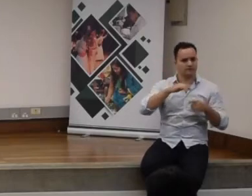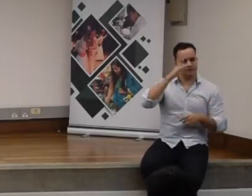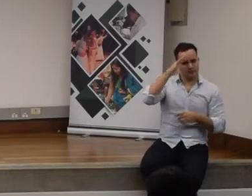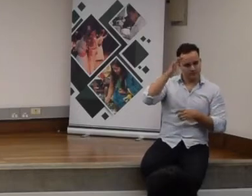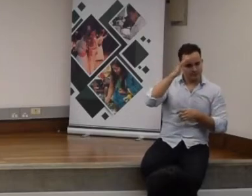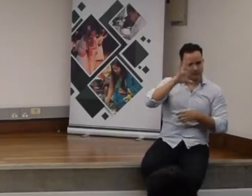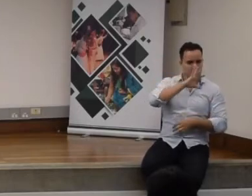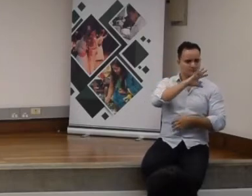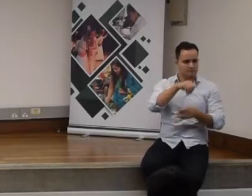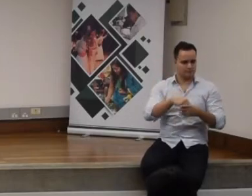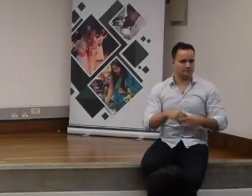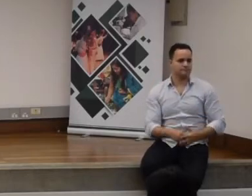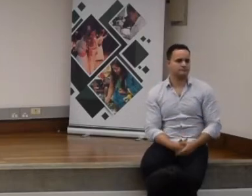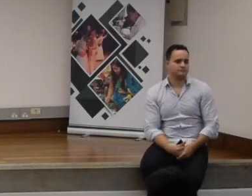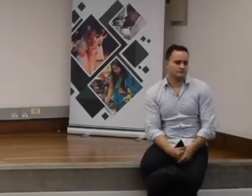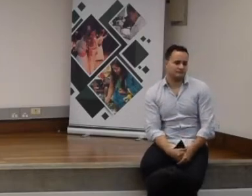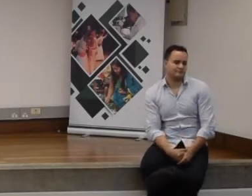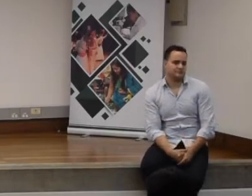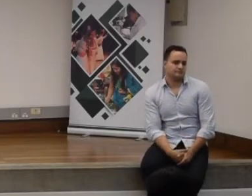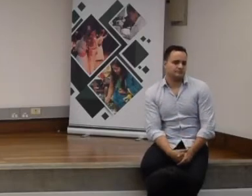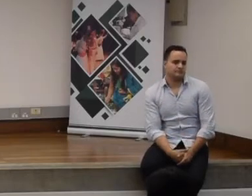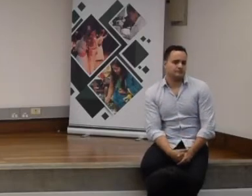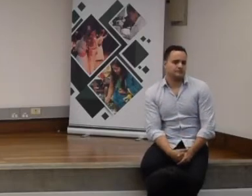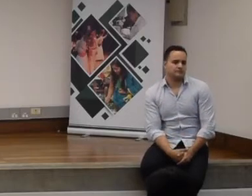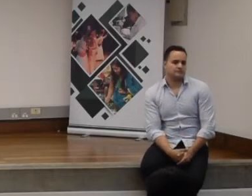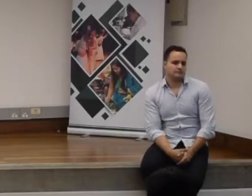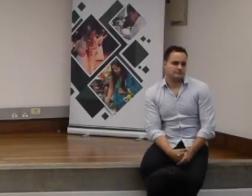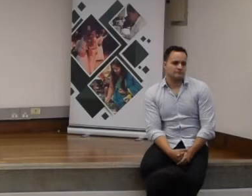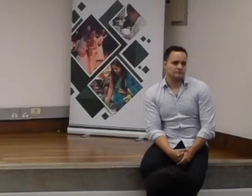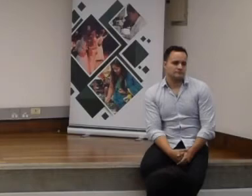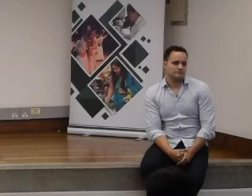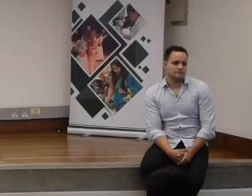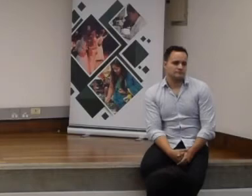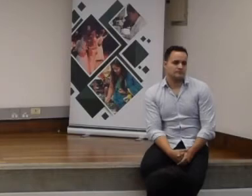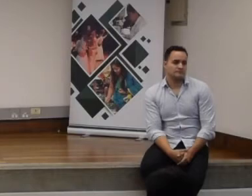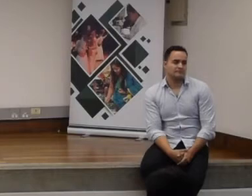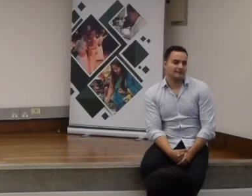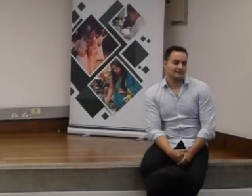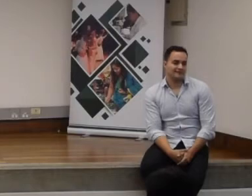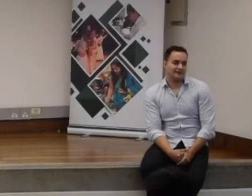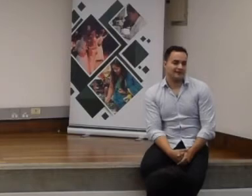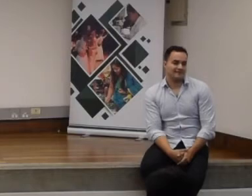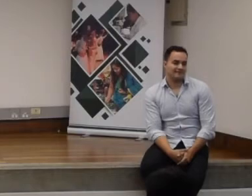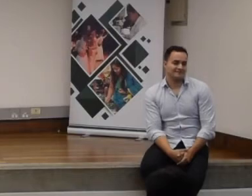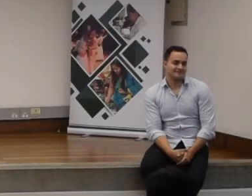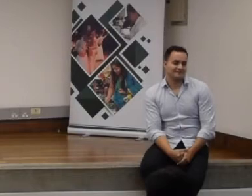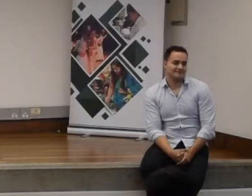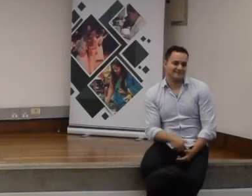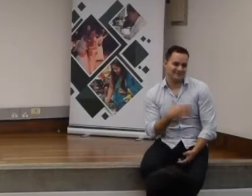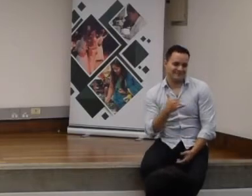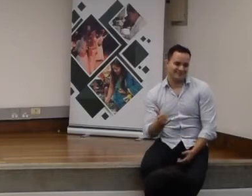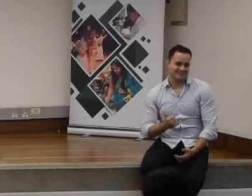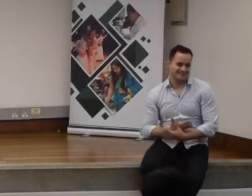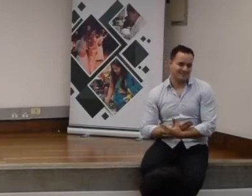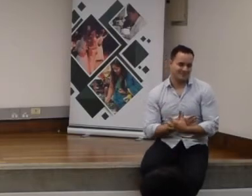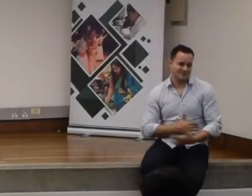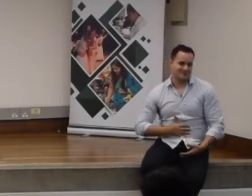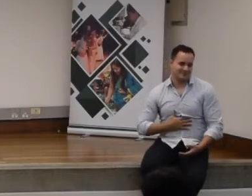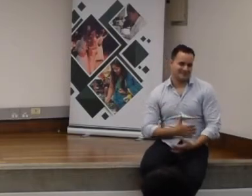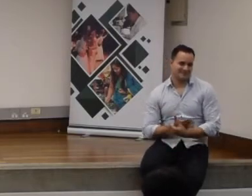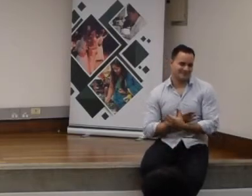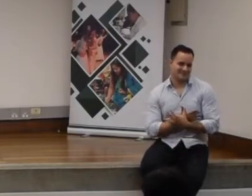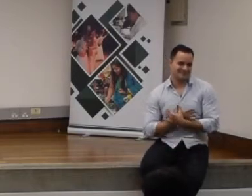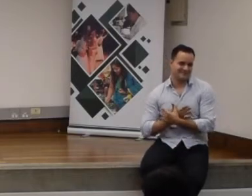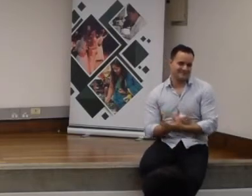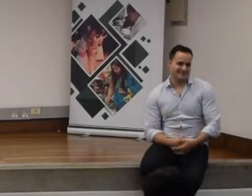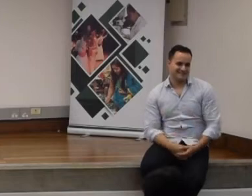de orientación, de qué se entiende por regiones, qué se entiende por territorios, de la estructura, que es todo el marco normativo y las capacidades